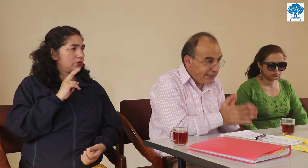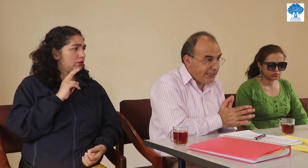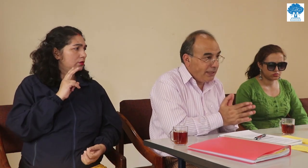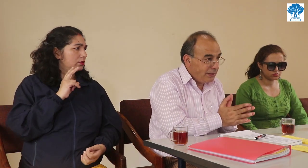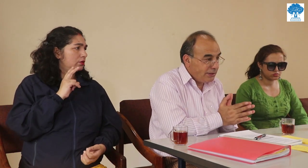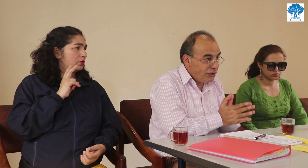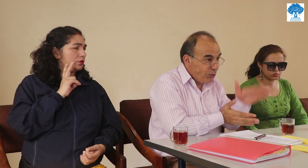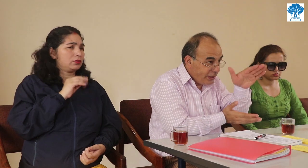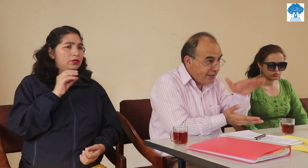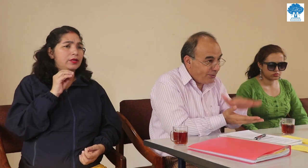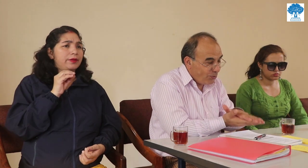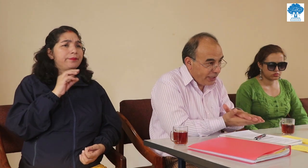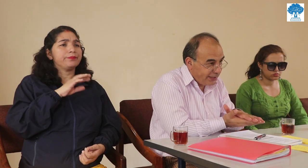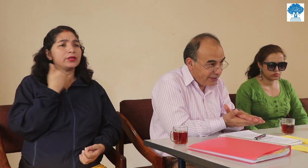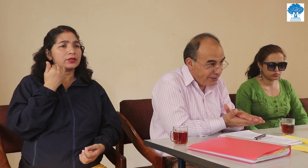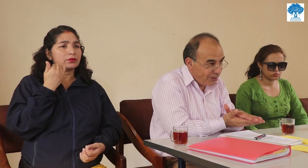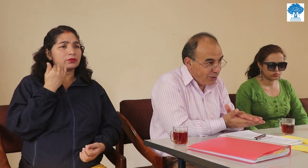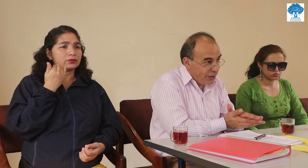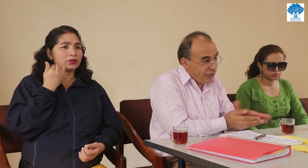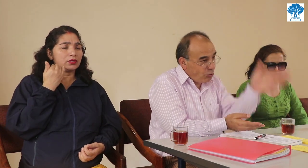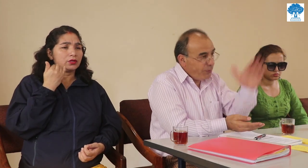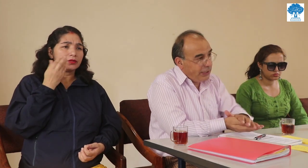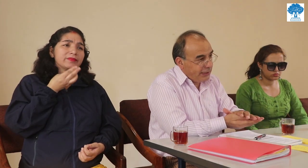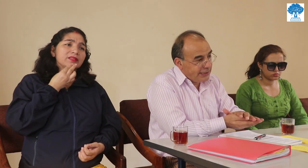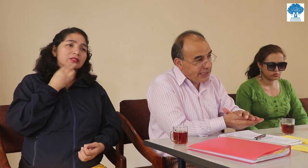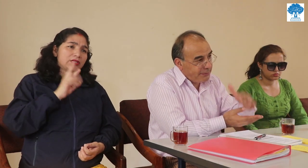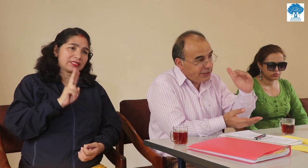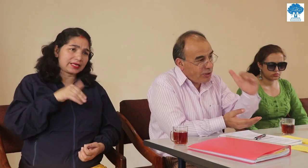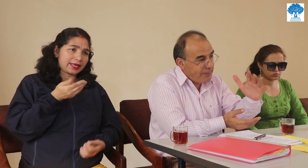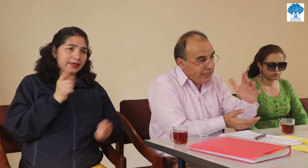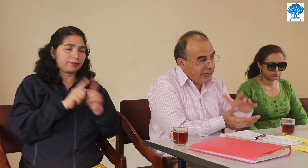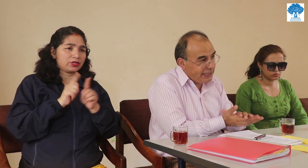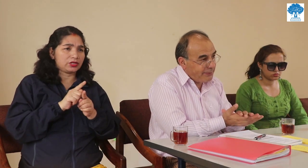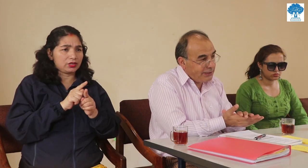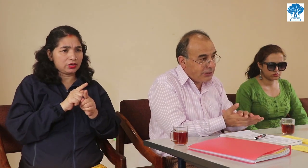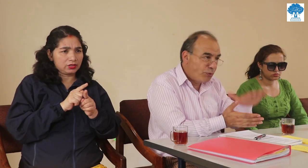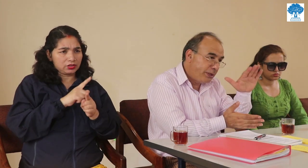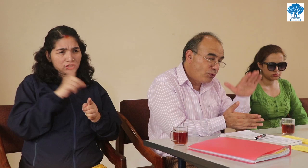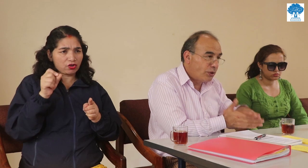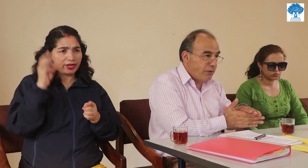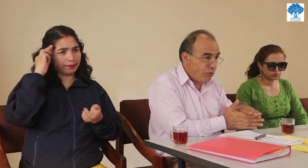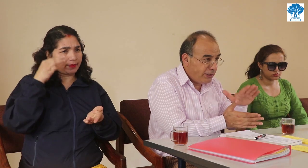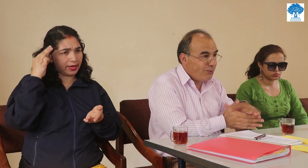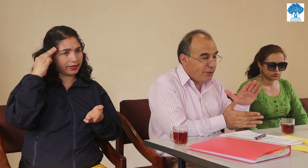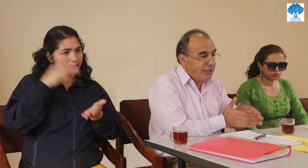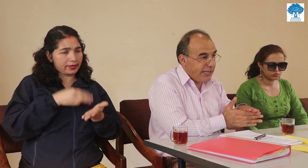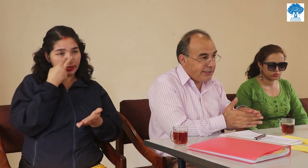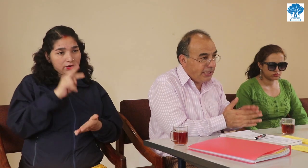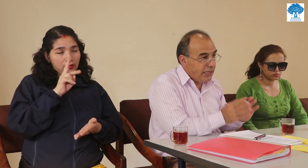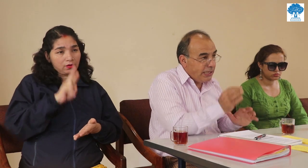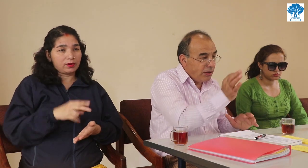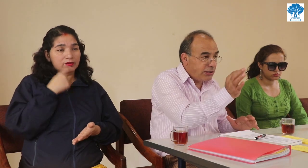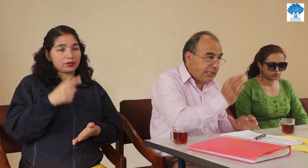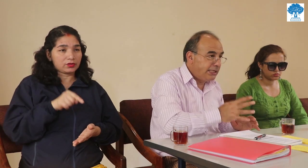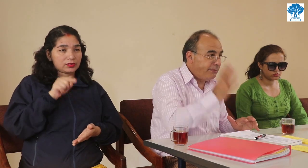2/3 डेथ चाहिँ न्युनेटल्सको डेथ छ, त्यसको पनि त्यसलाई पनि सहाय मानेर हेर्ने हो भने त्यसको पनि 2/3 मोर देन 2/3 डेथ